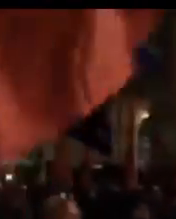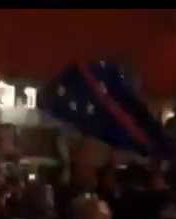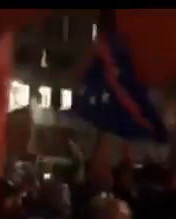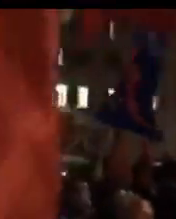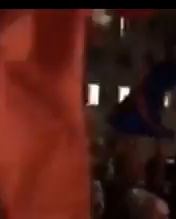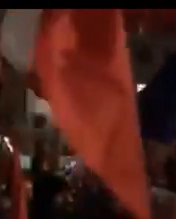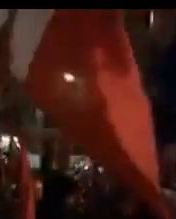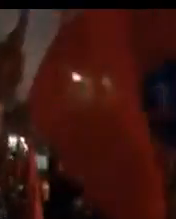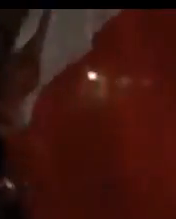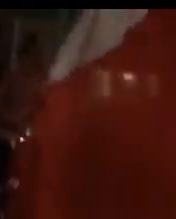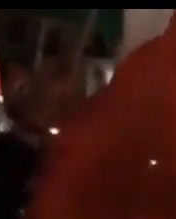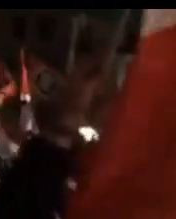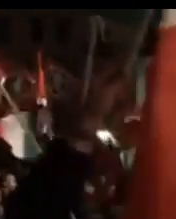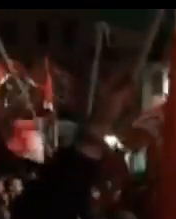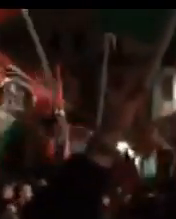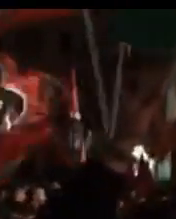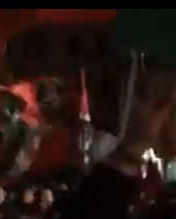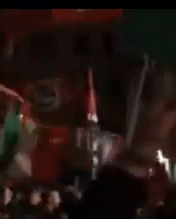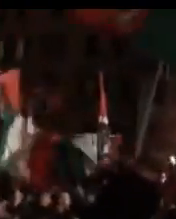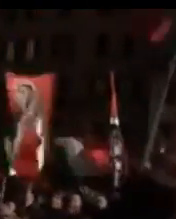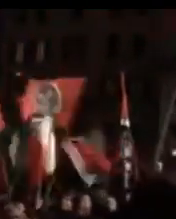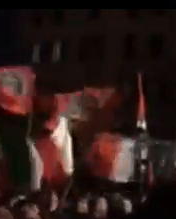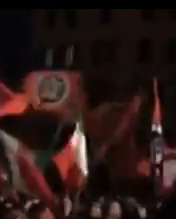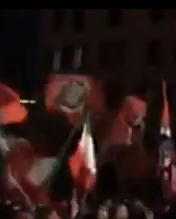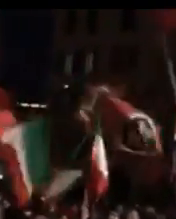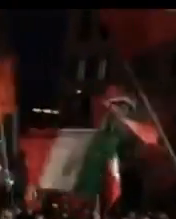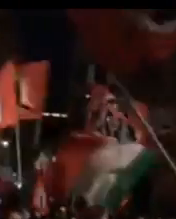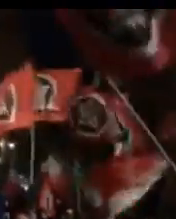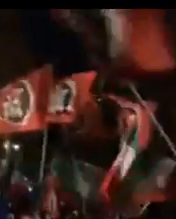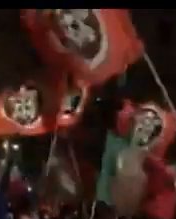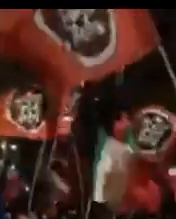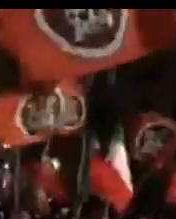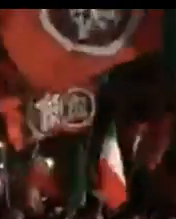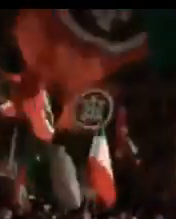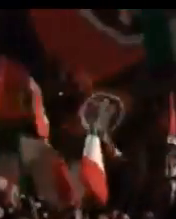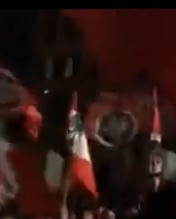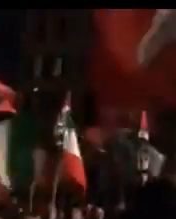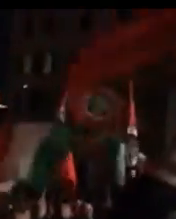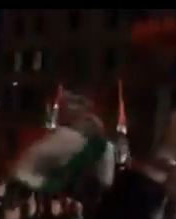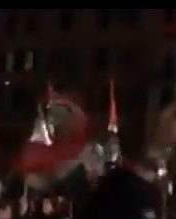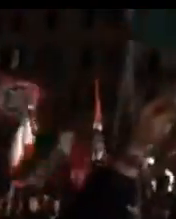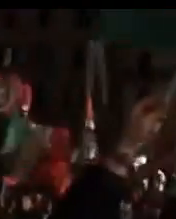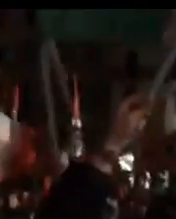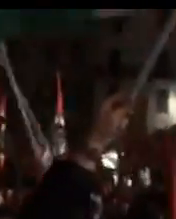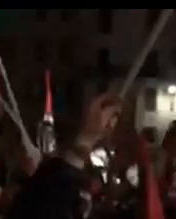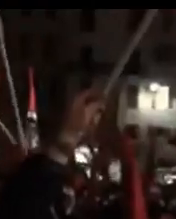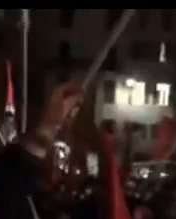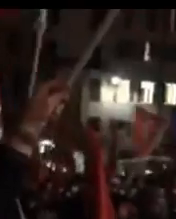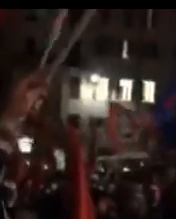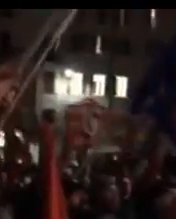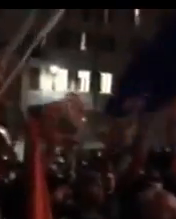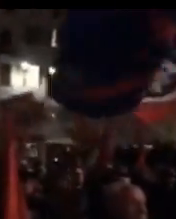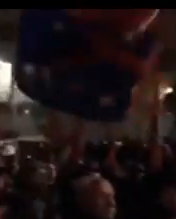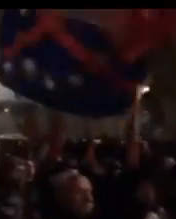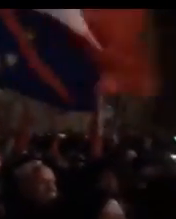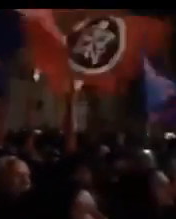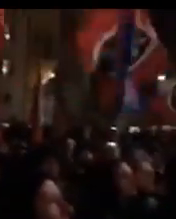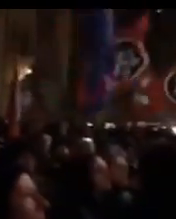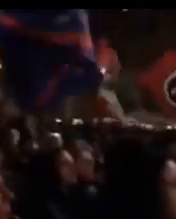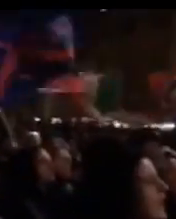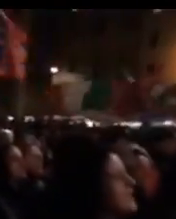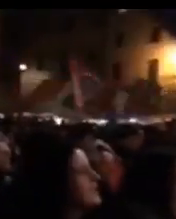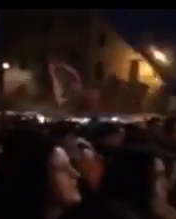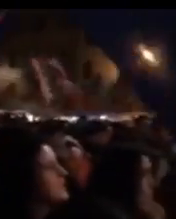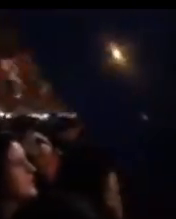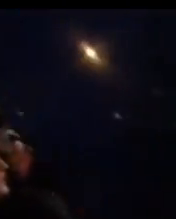Questo vuol dire avere uno Stato sovrano e poter intervenire in economia, vuol dire potersi dotare di una banca pubblica, così come hanno i nostri